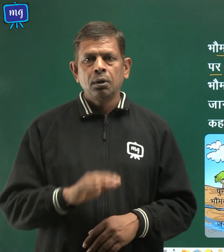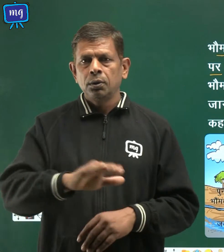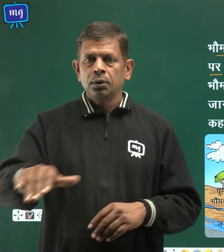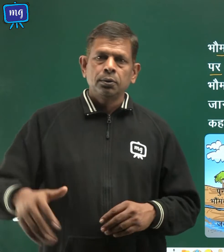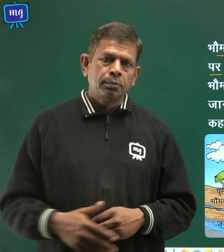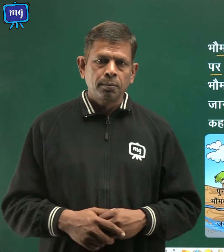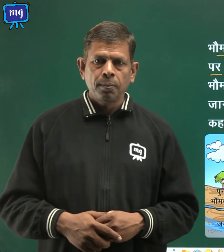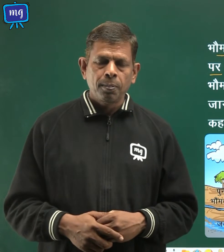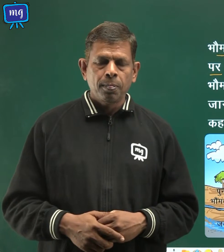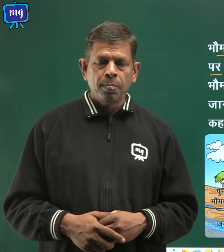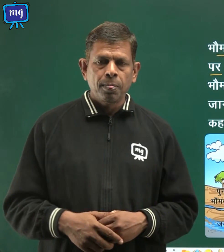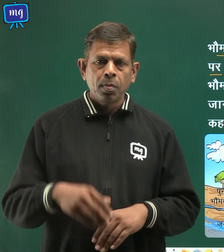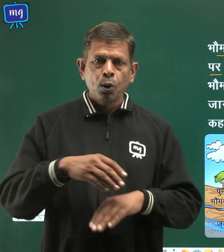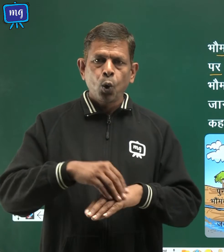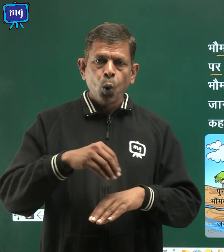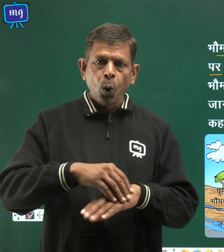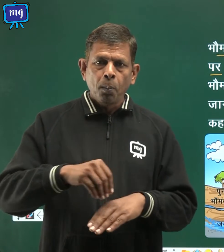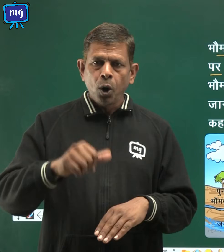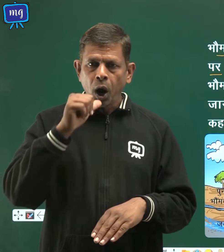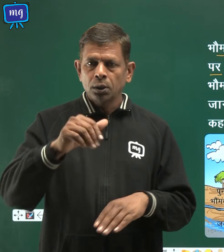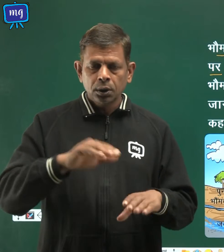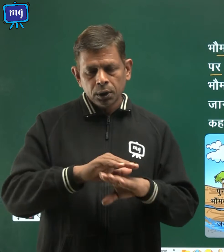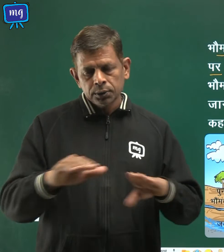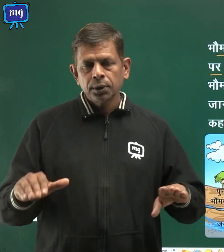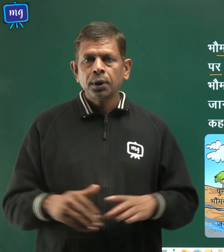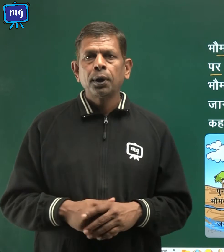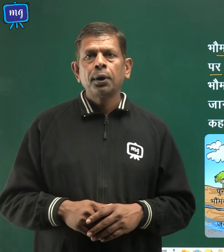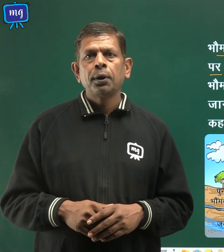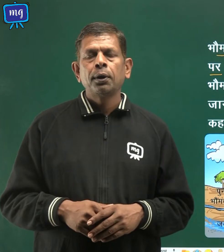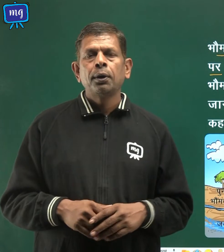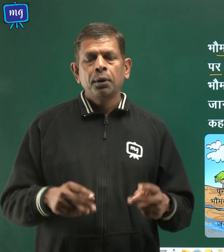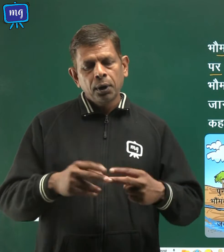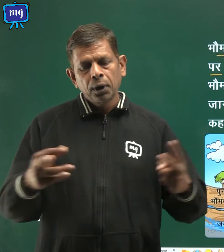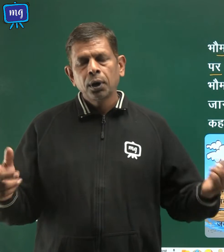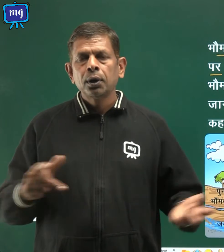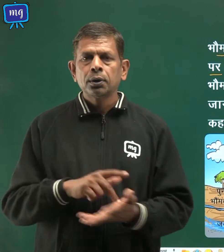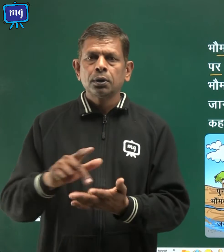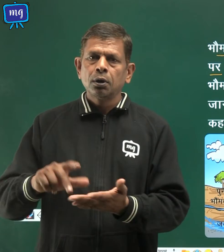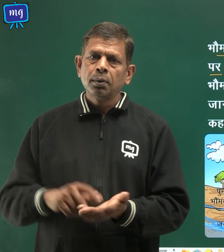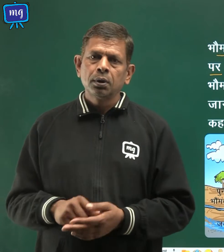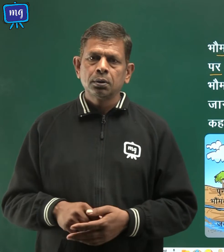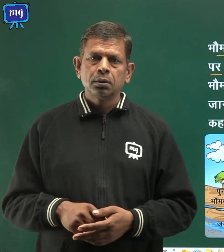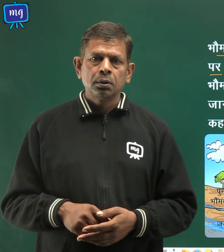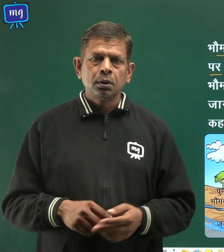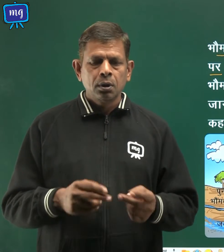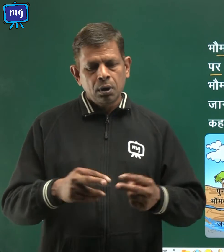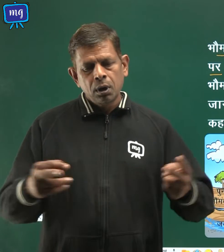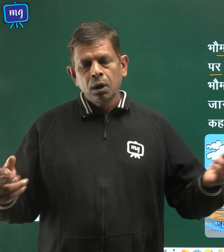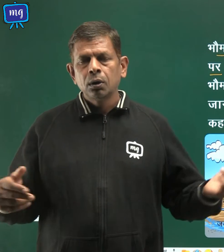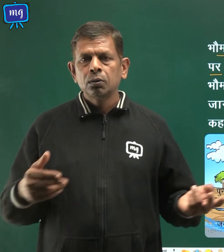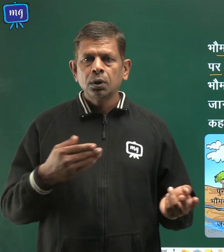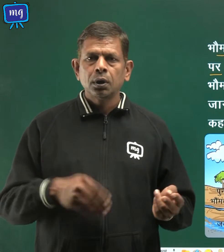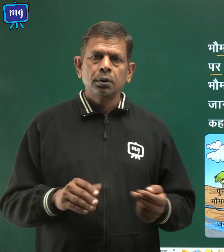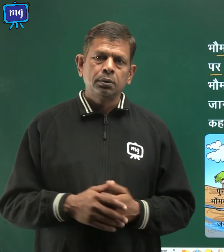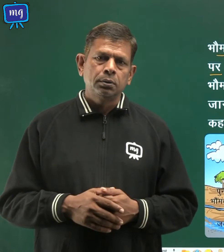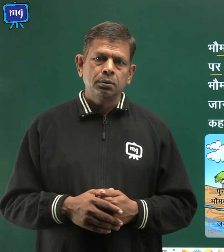बच्चों, भौमजल स्तर अलग अलग स्थानों पर भिन्न भिन्न होता